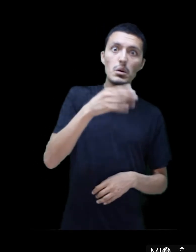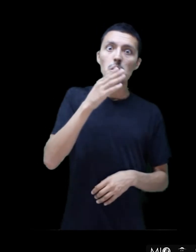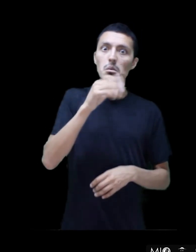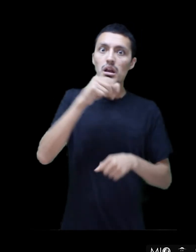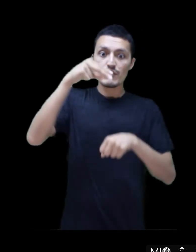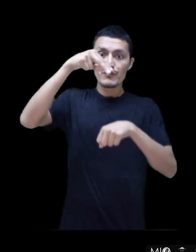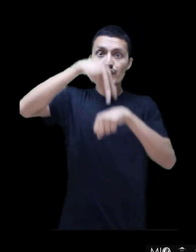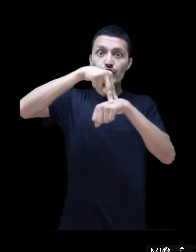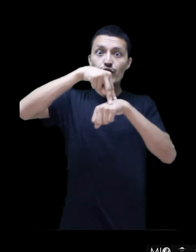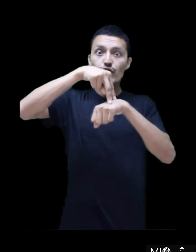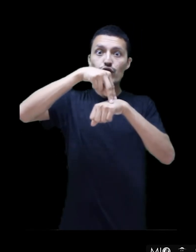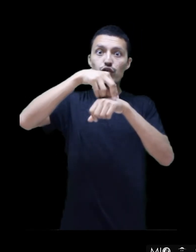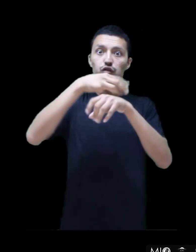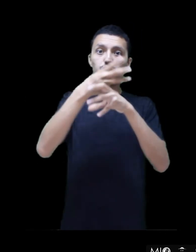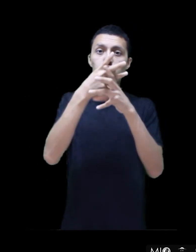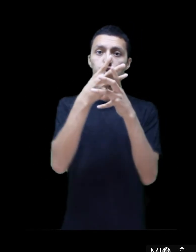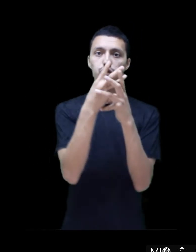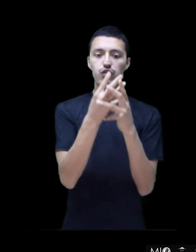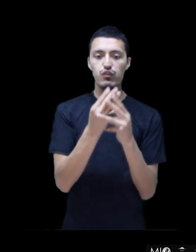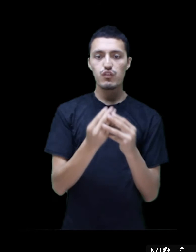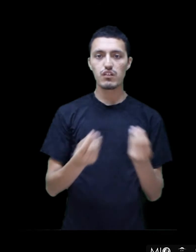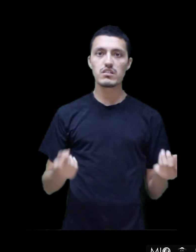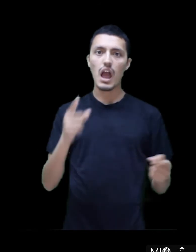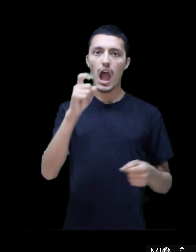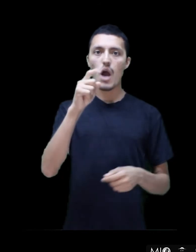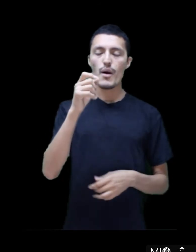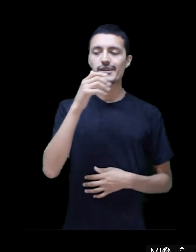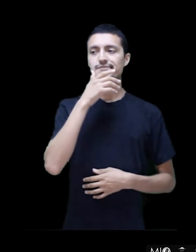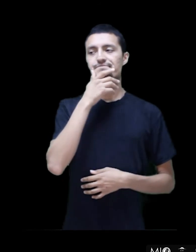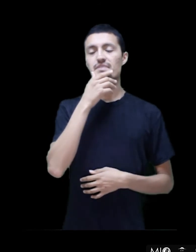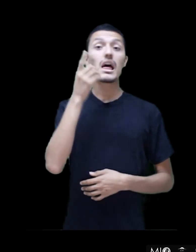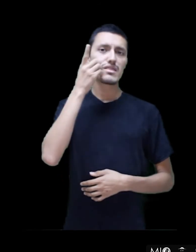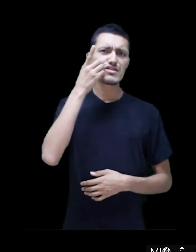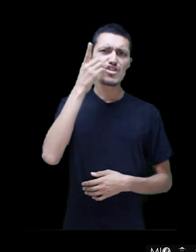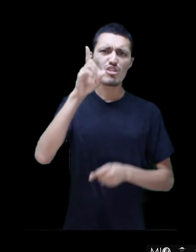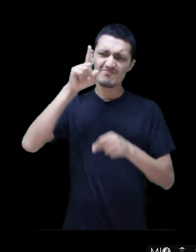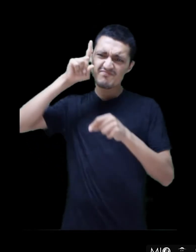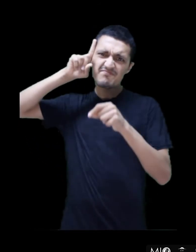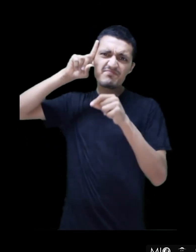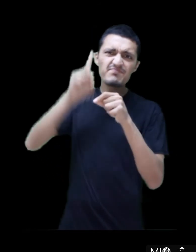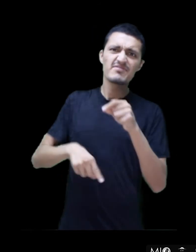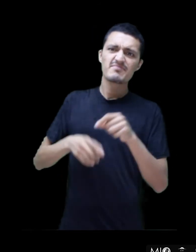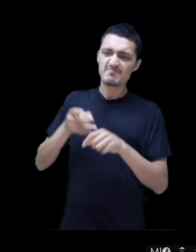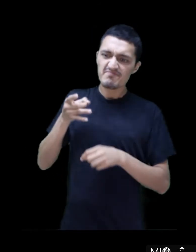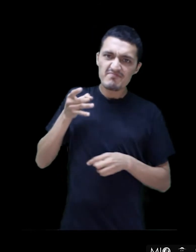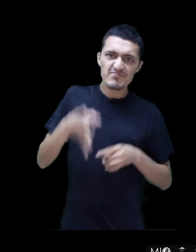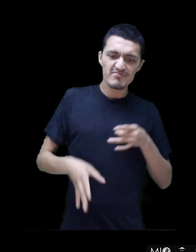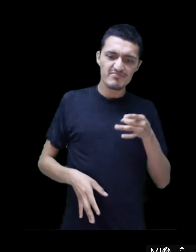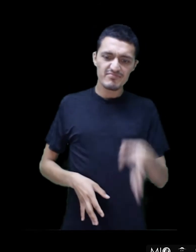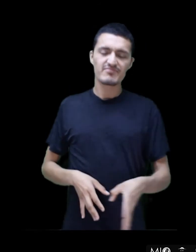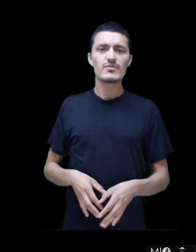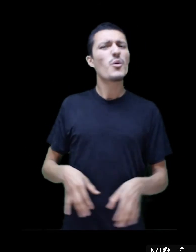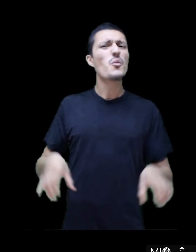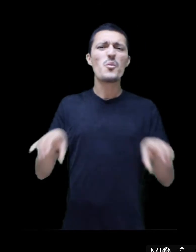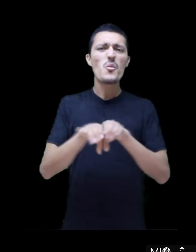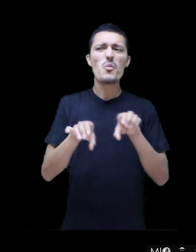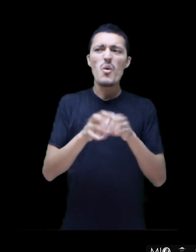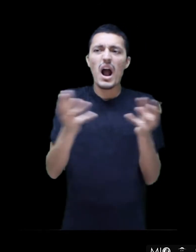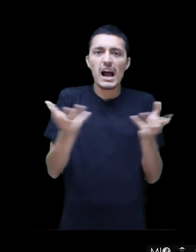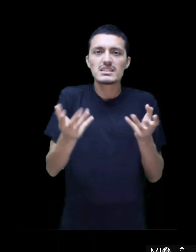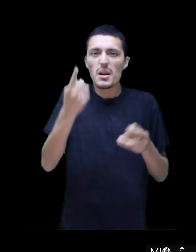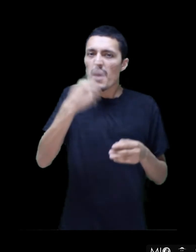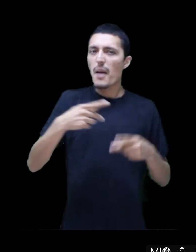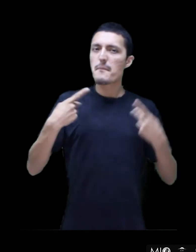pudo sostenerse en pie. Entonces los dioses destruyeron su obra y dijeron, ¿cómo haremos para crear